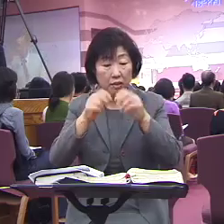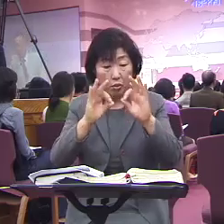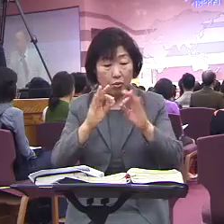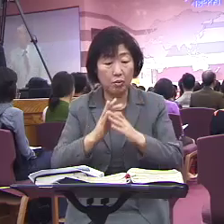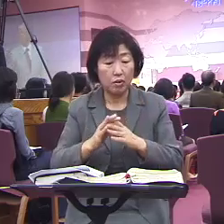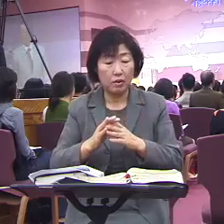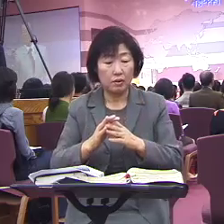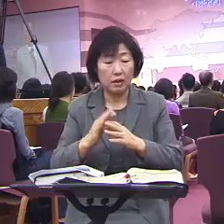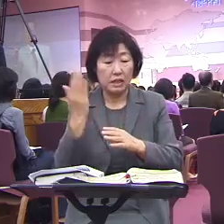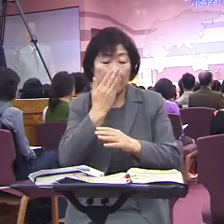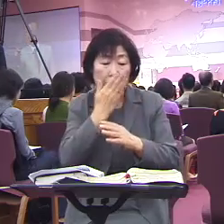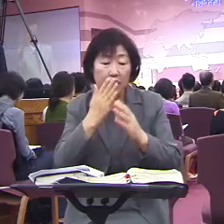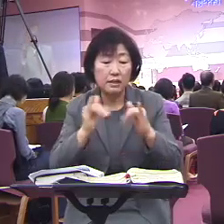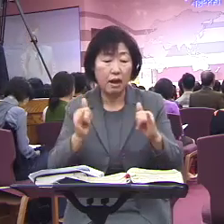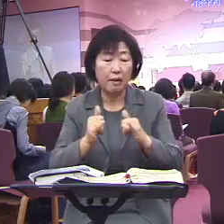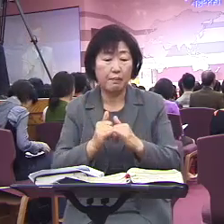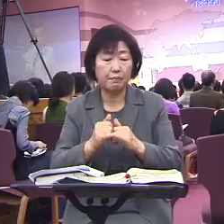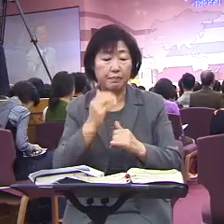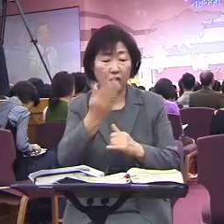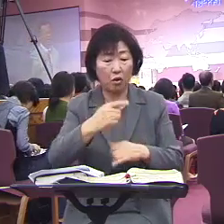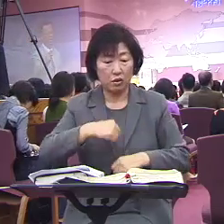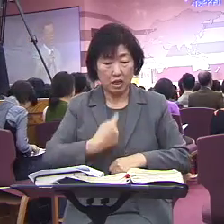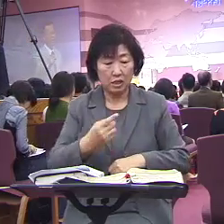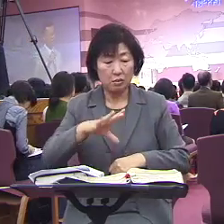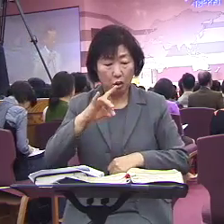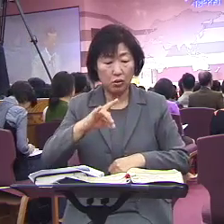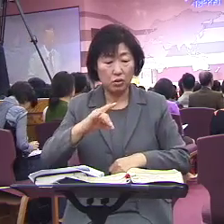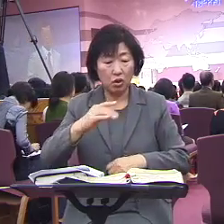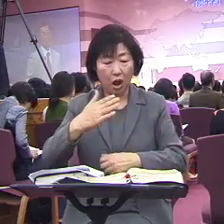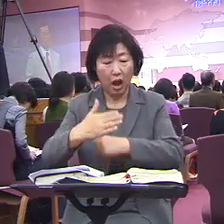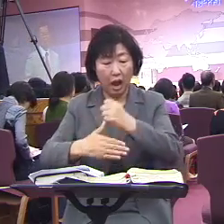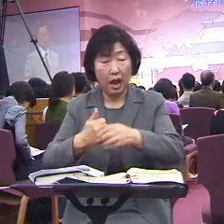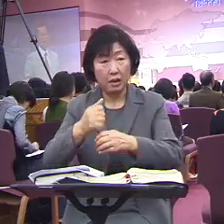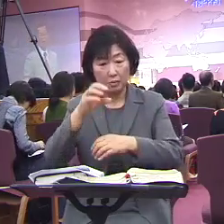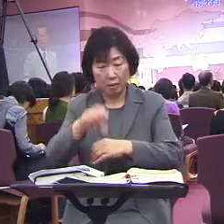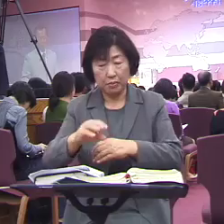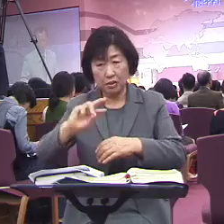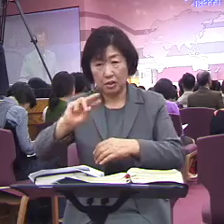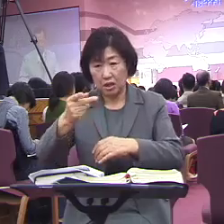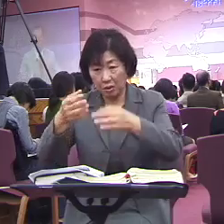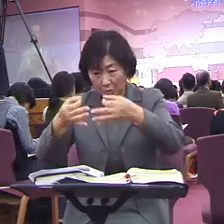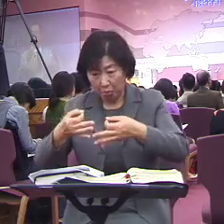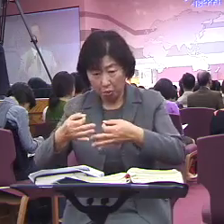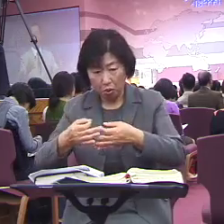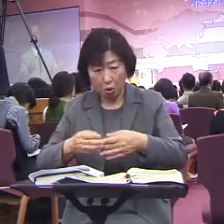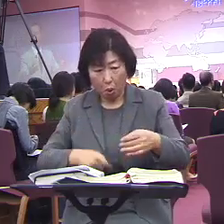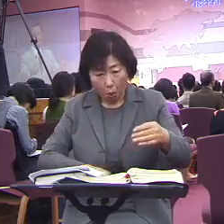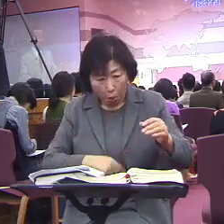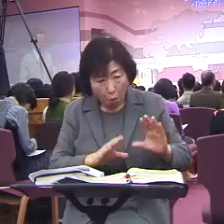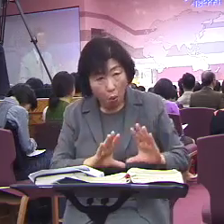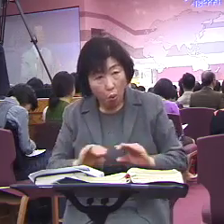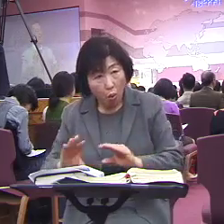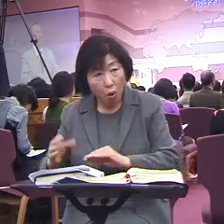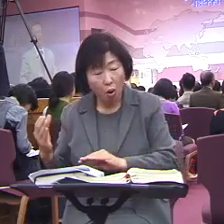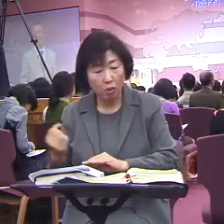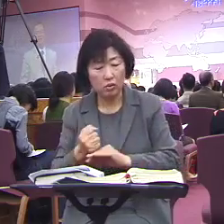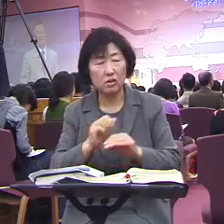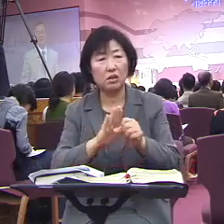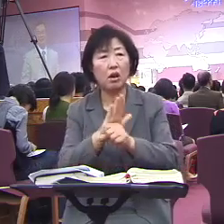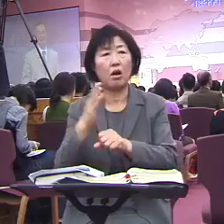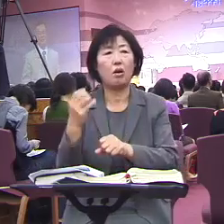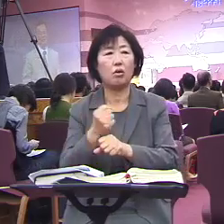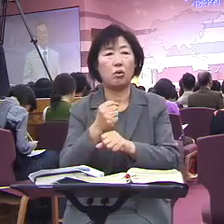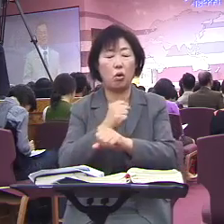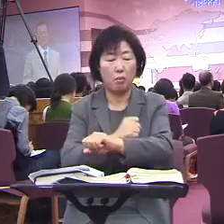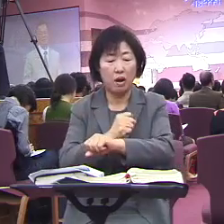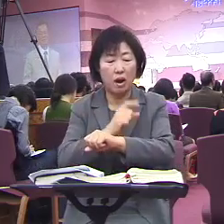너 신령한 자다. 너 자신을 먼저 하나님 앞에서 살펴보고 온유함으로 사랑으로 하라고